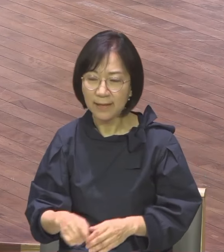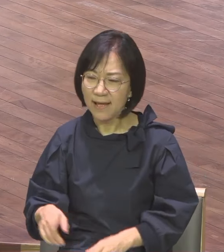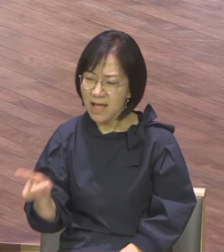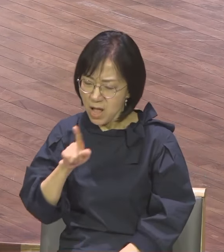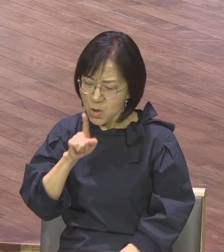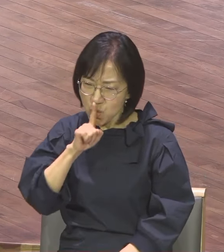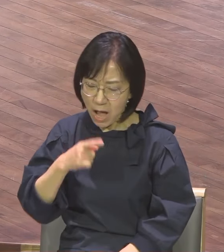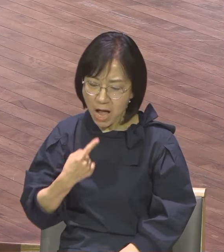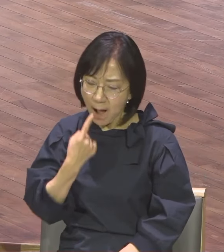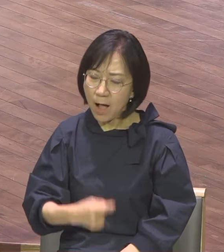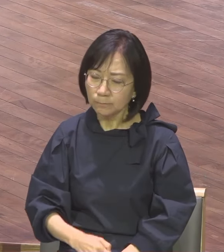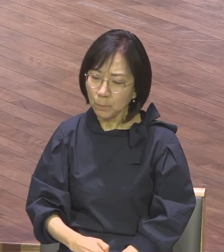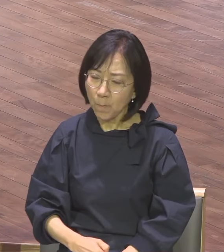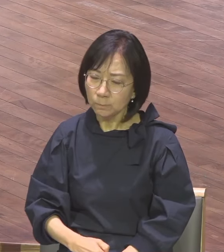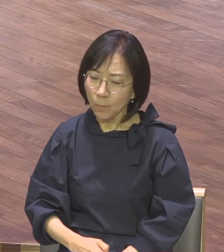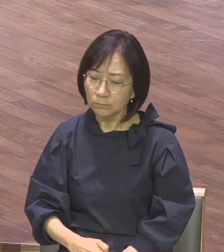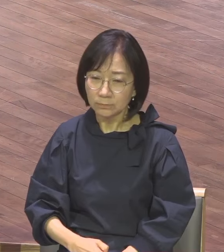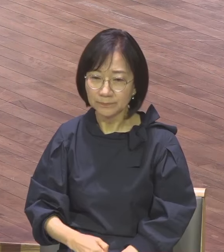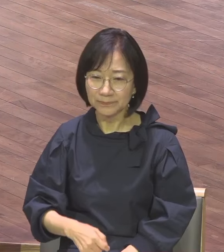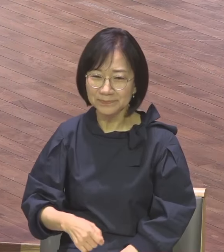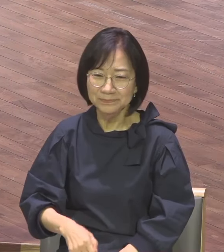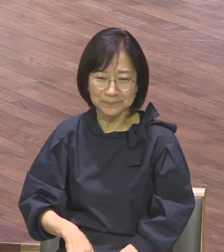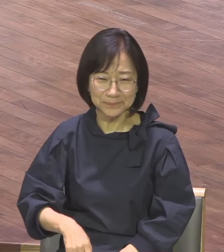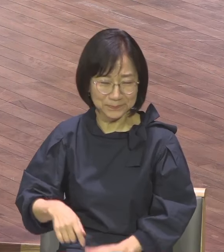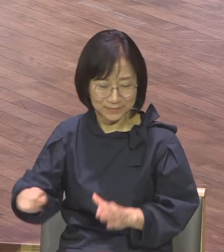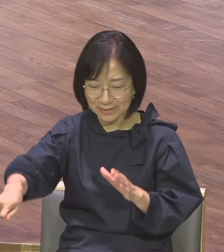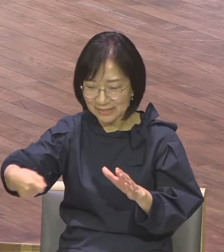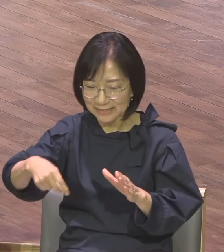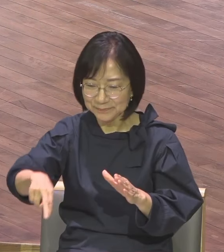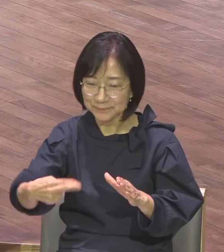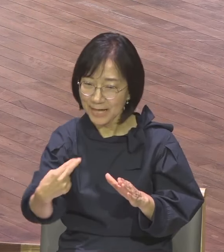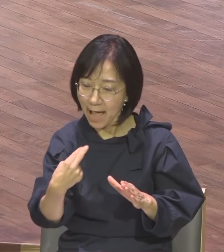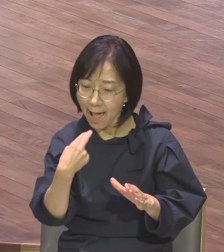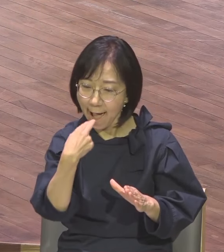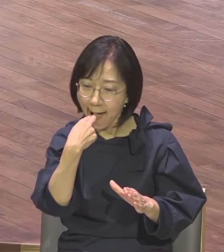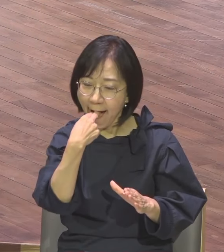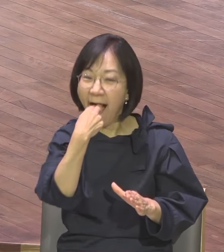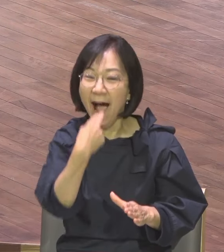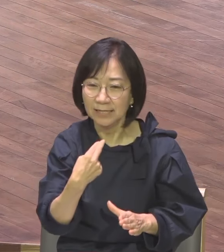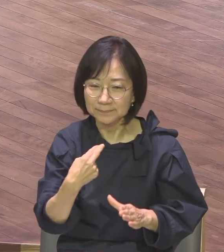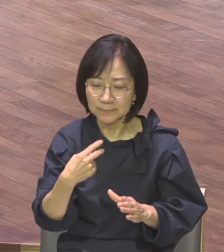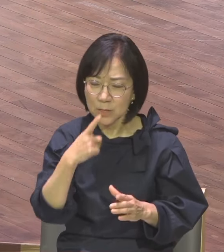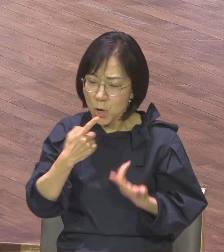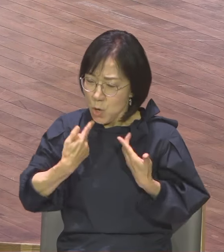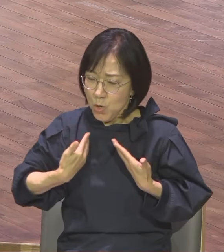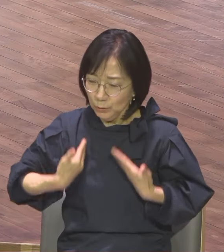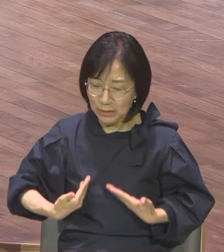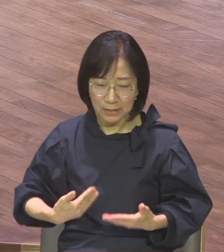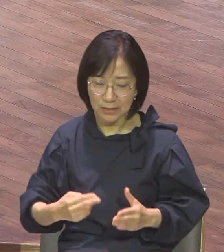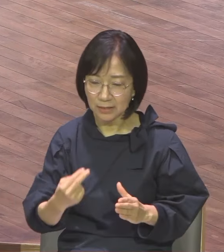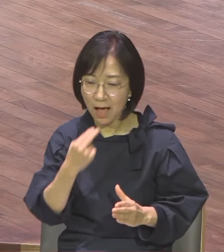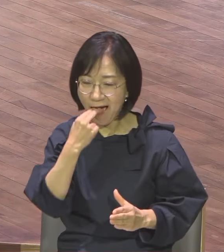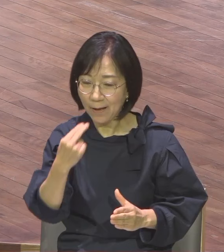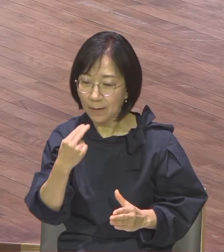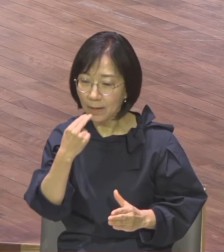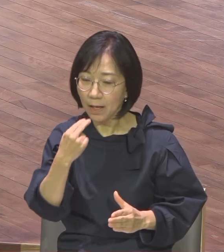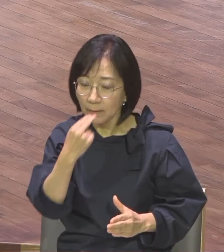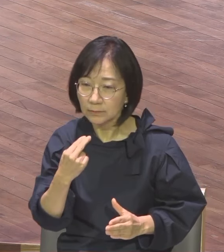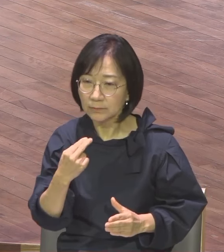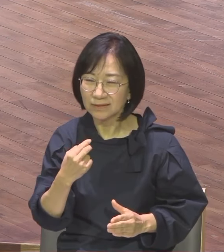그러면서 젓가락을 1cm 더 집어넣으래. 젓가락. 그걸 더 넣으라는데 이거 넣으면 소리 안 난대.